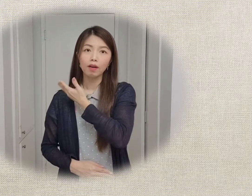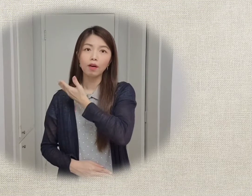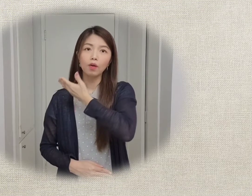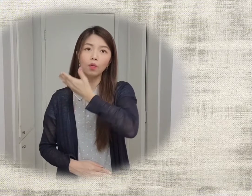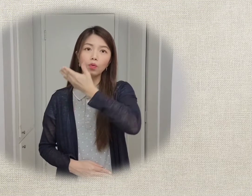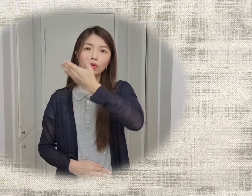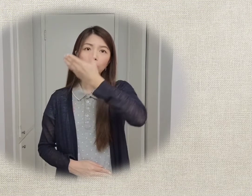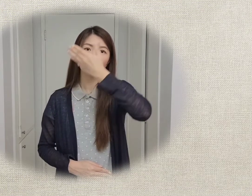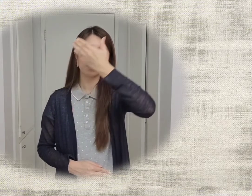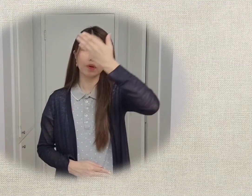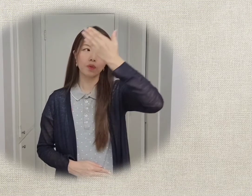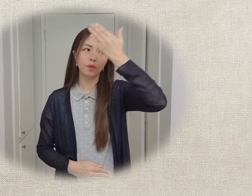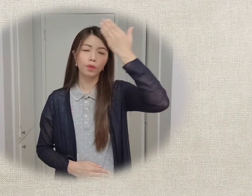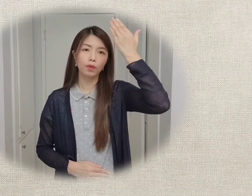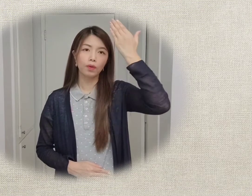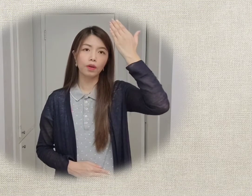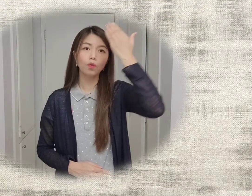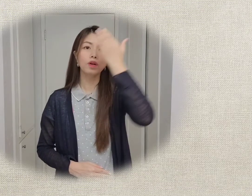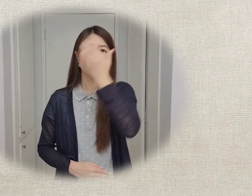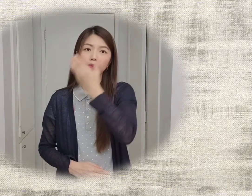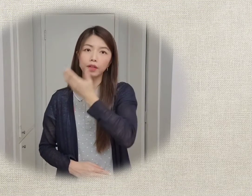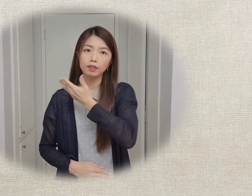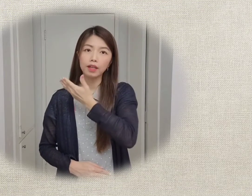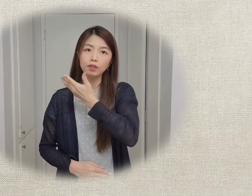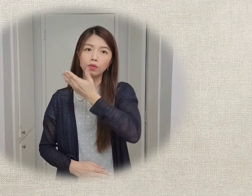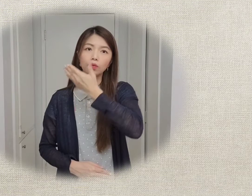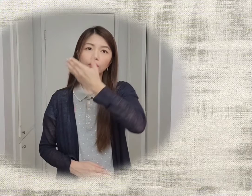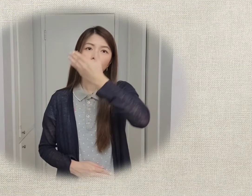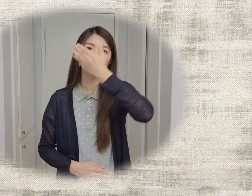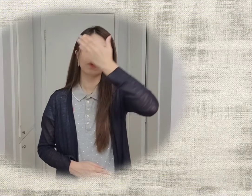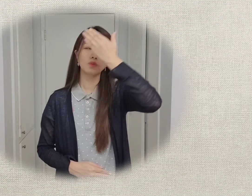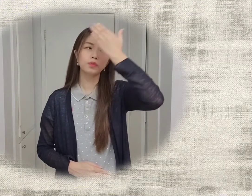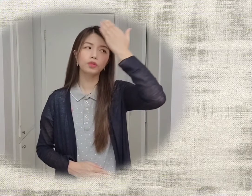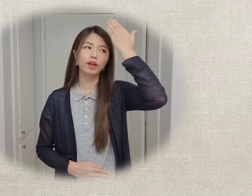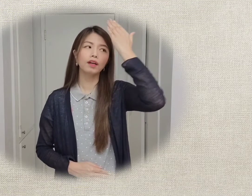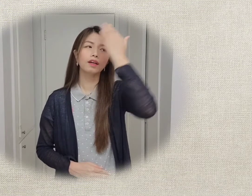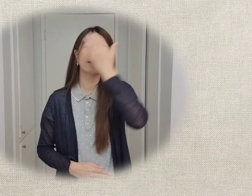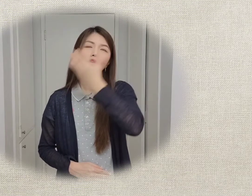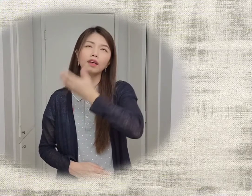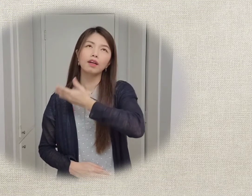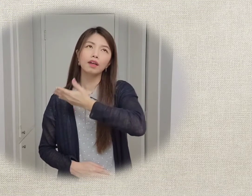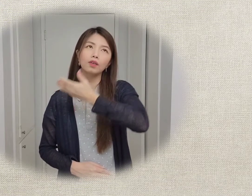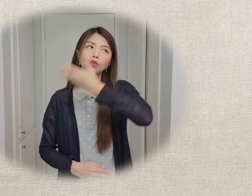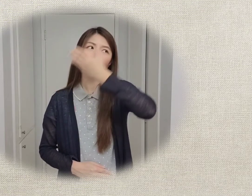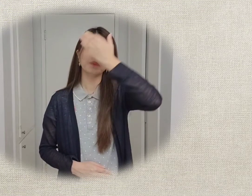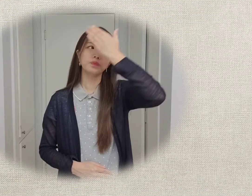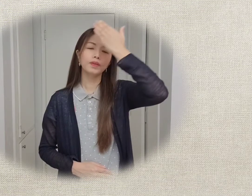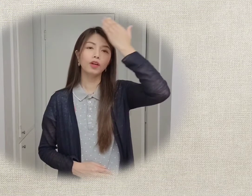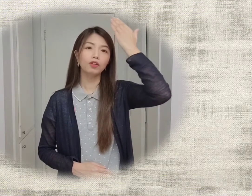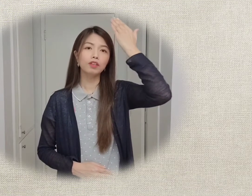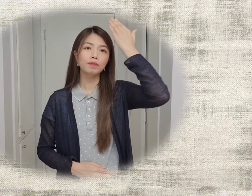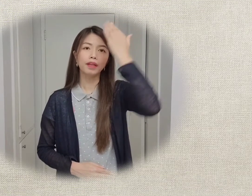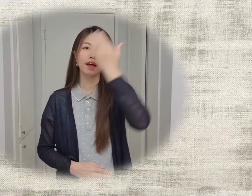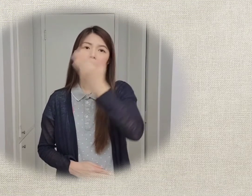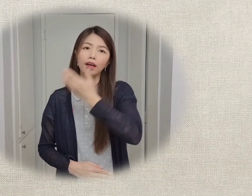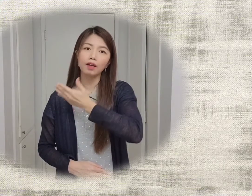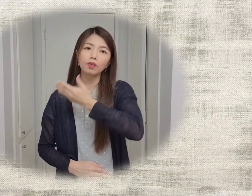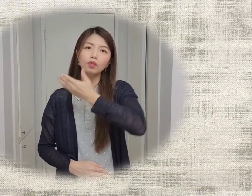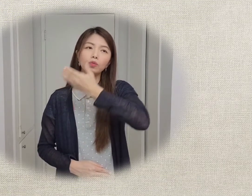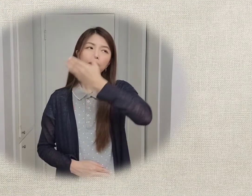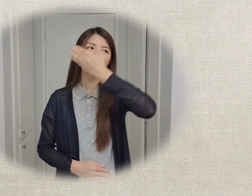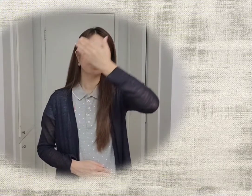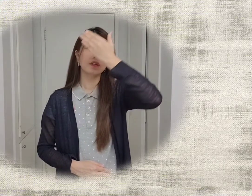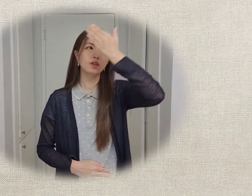얼굴 밑에서 오른쪽 위로 이렇게 올려주시면 돼요. 사선으로. 꿈꾸다, 꿈 이런